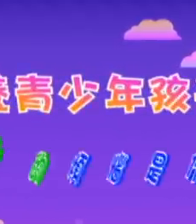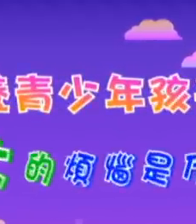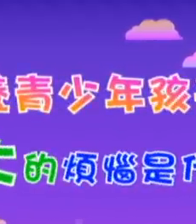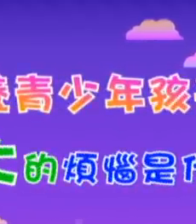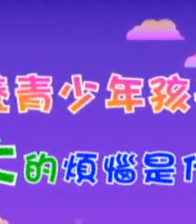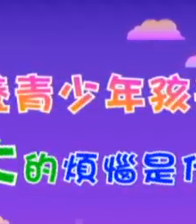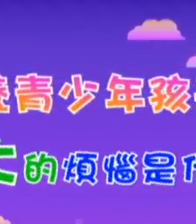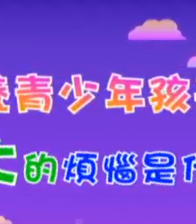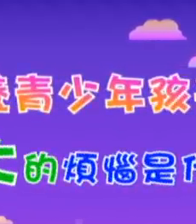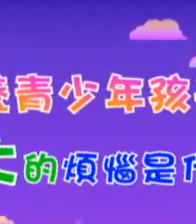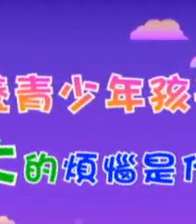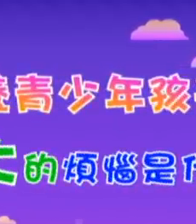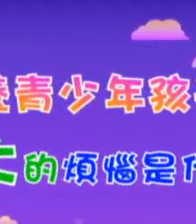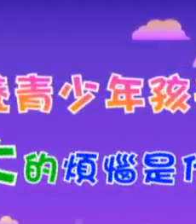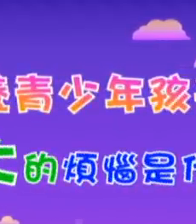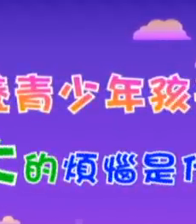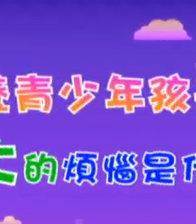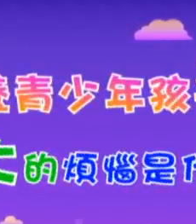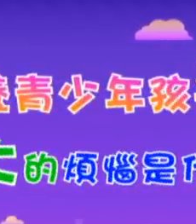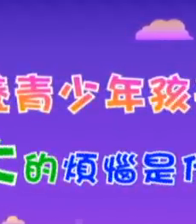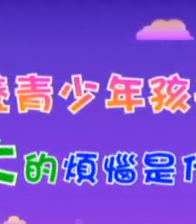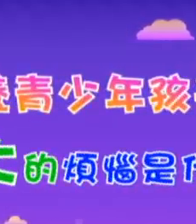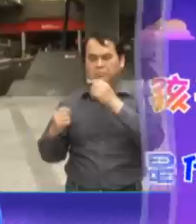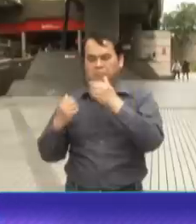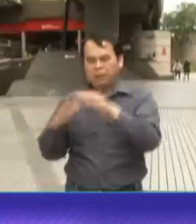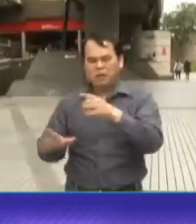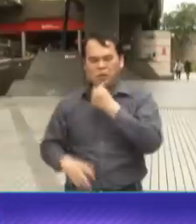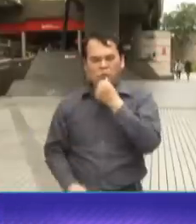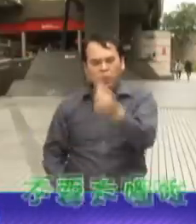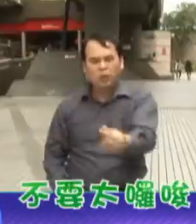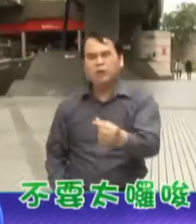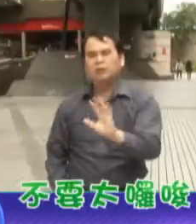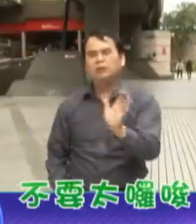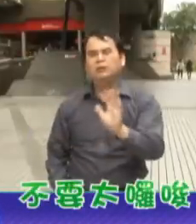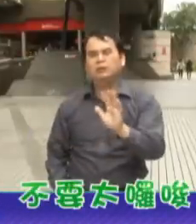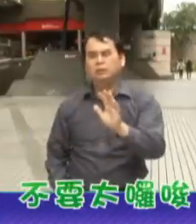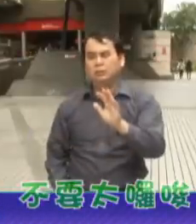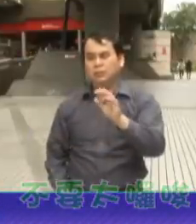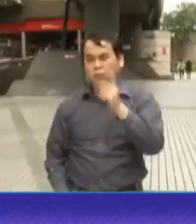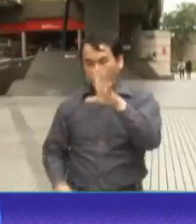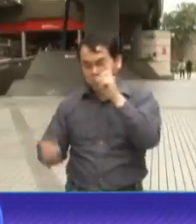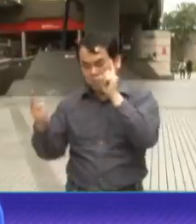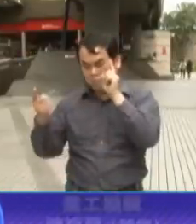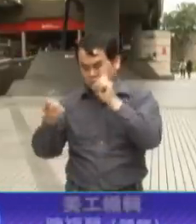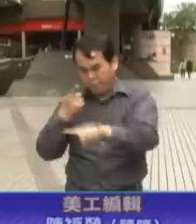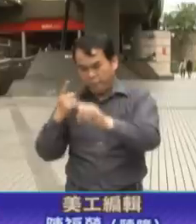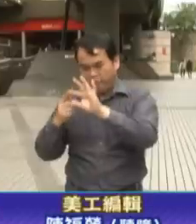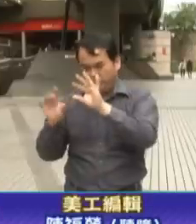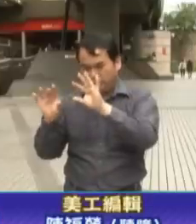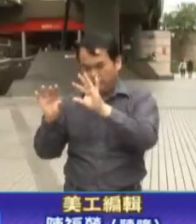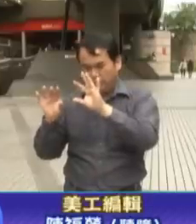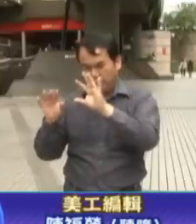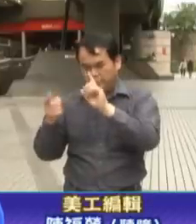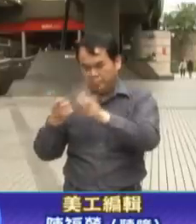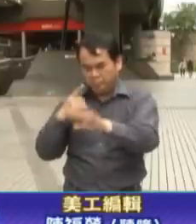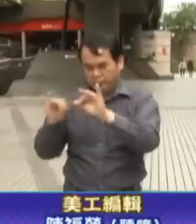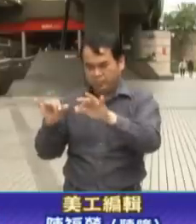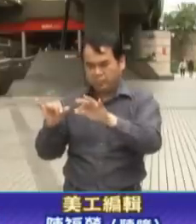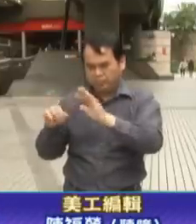教养青少年孩子最大的烦恼是什么？ 不要太啰嗦，如果有什么不对的地